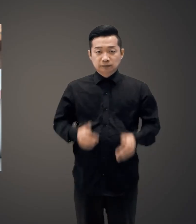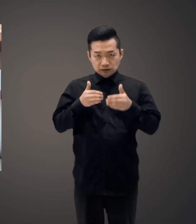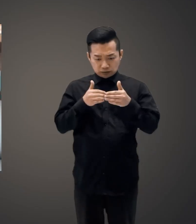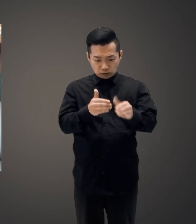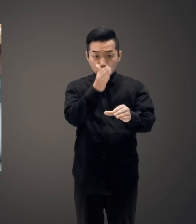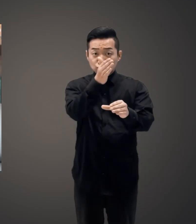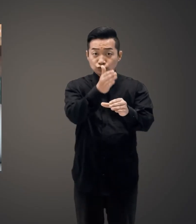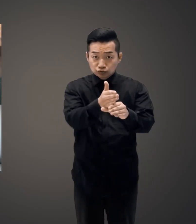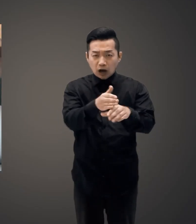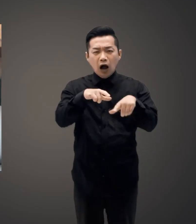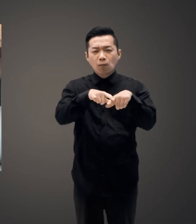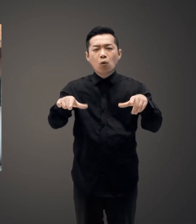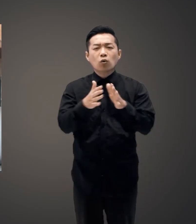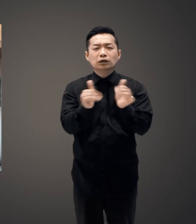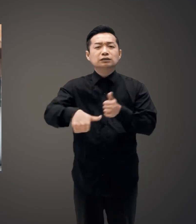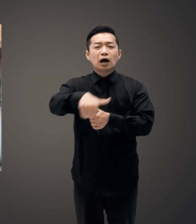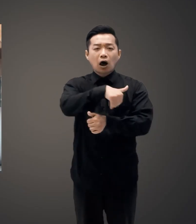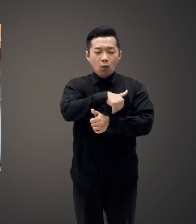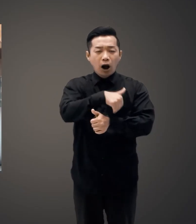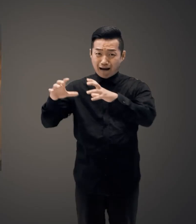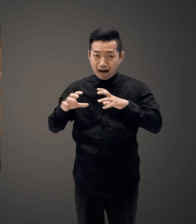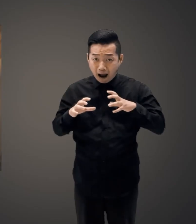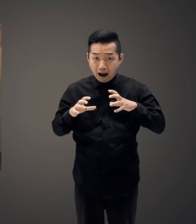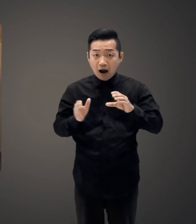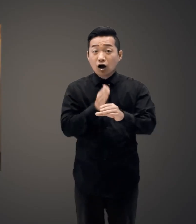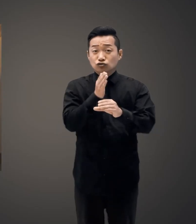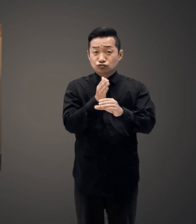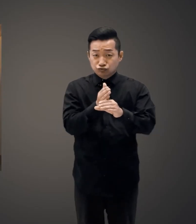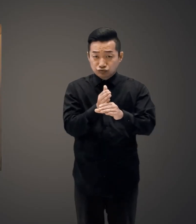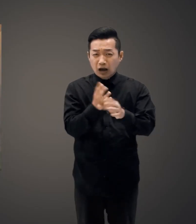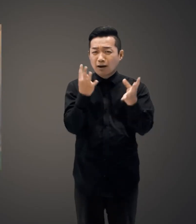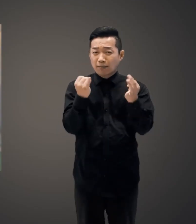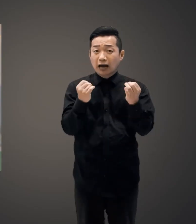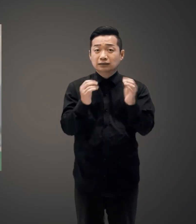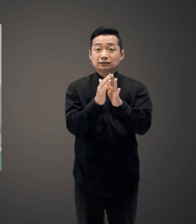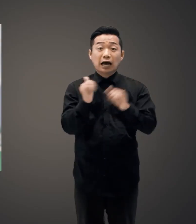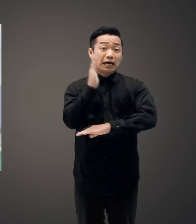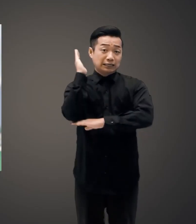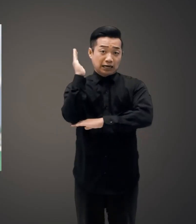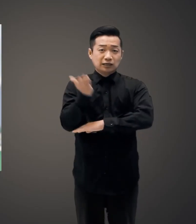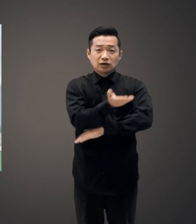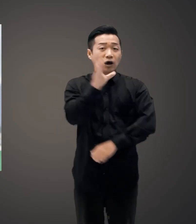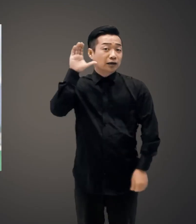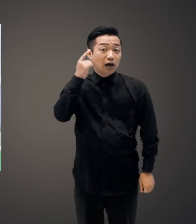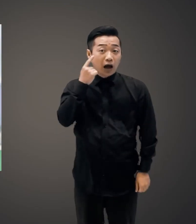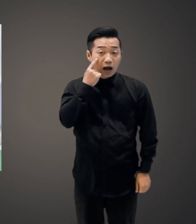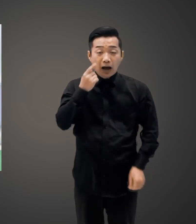과정 속에 놓여진 보통의 사람들의 상황을 한 번씩 머리에 그려보게 되는 것 같습니다.